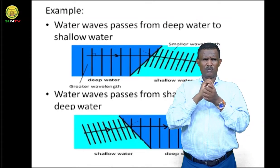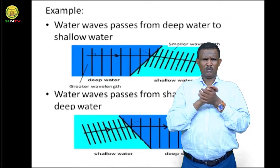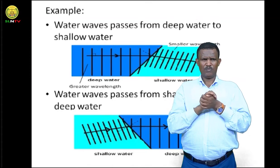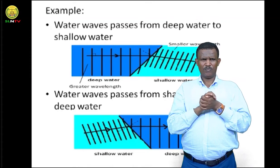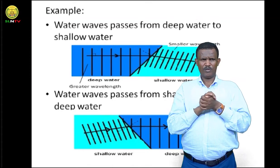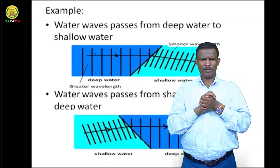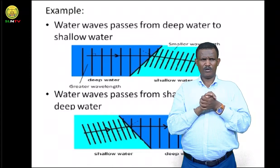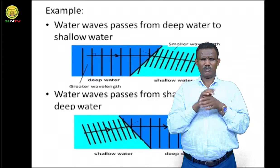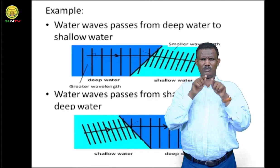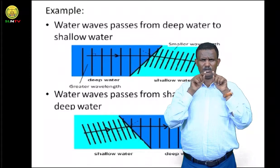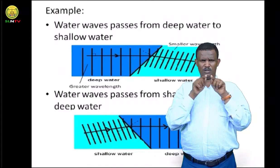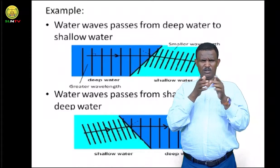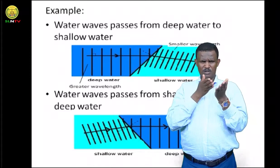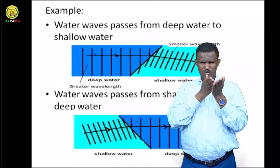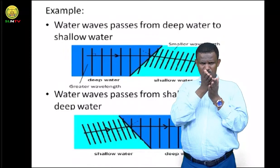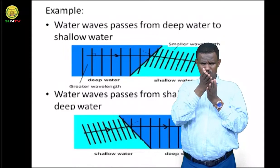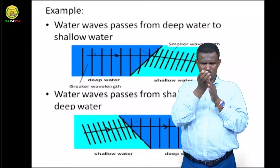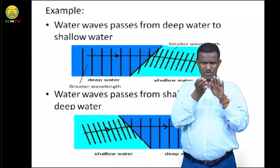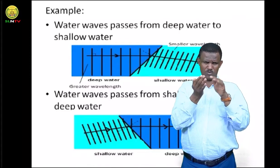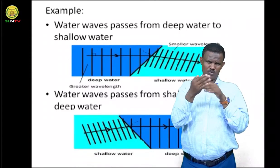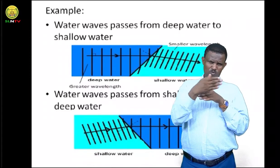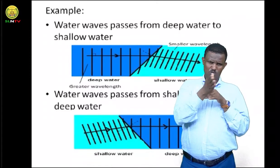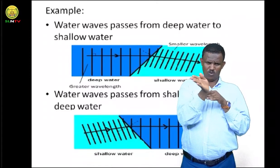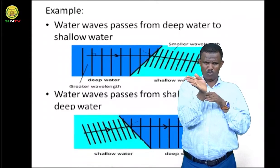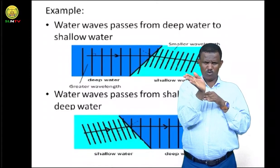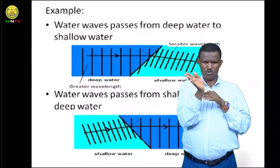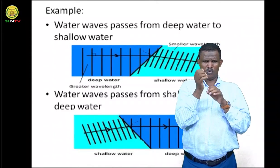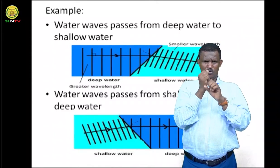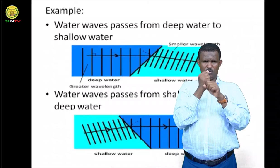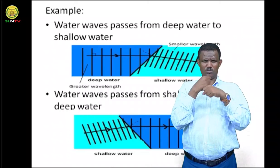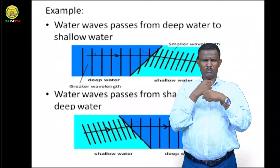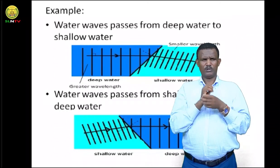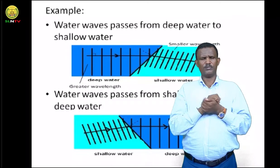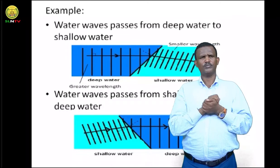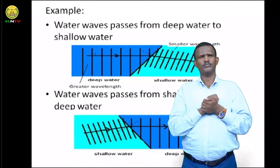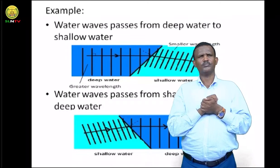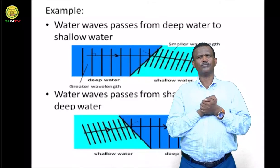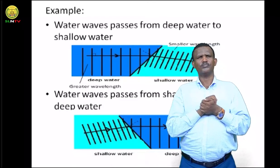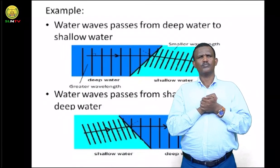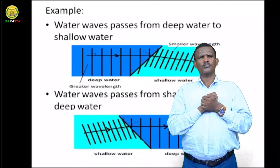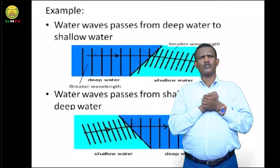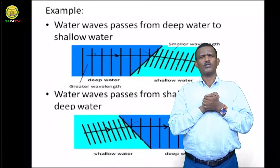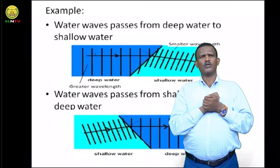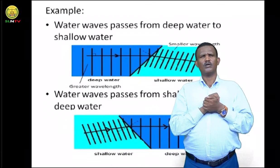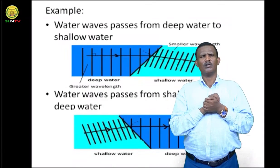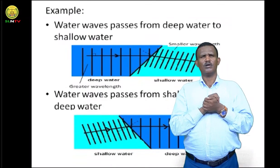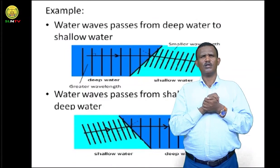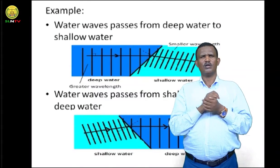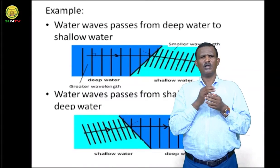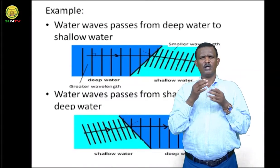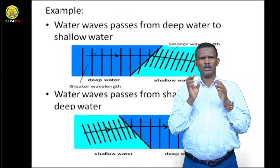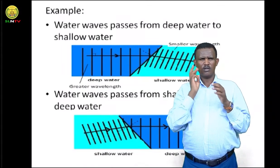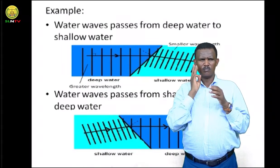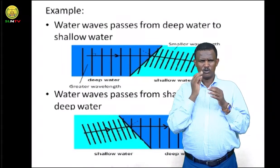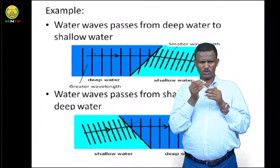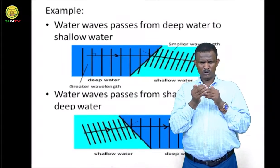ay u socdeen ee street-ka ahayd ay qalooc ku yimiday haddii dhinaca kale imika ka yimaadaan oo shallow ka yimaadaan oo tegayaan deep